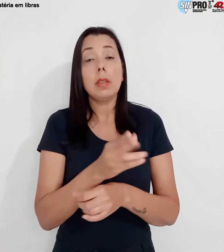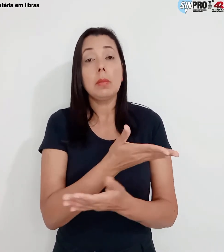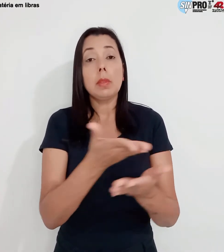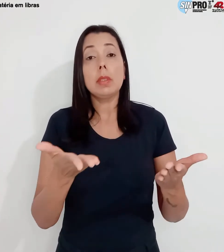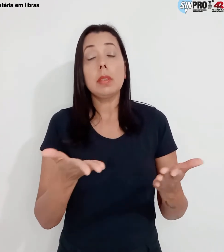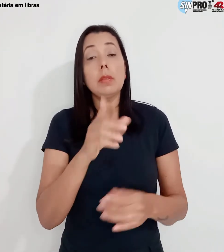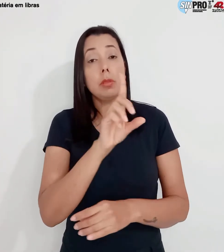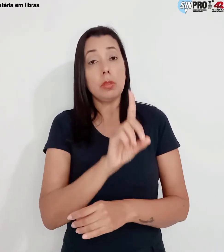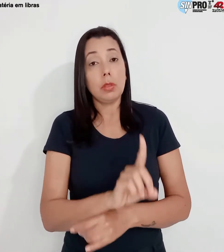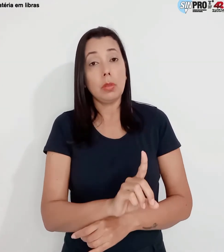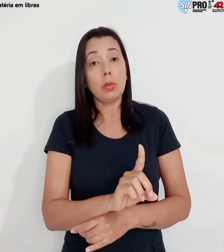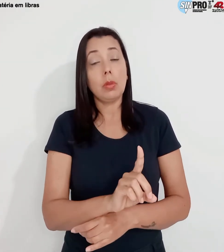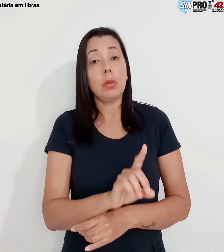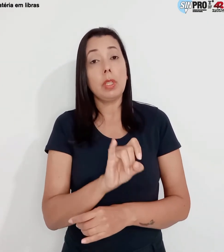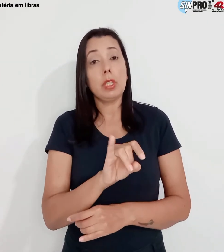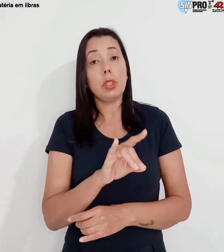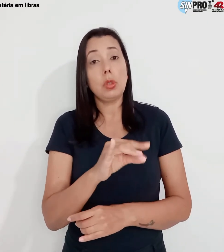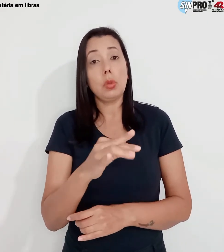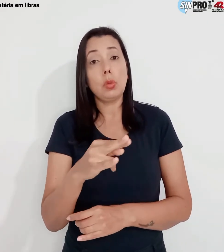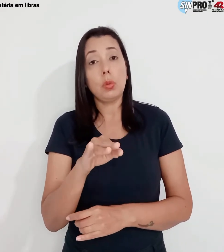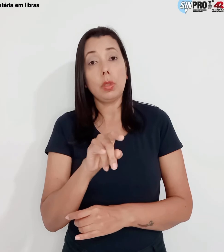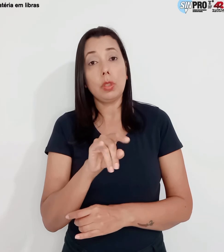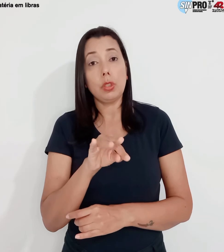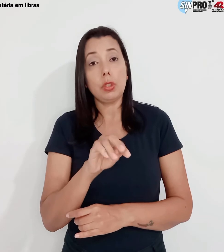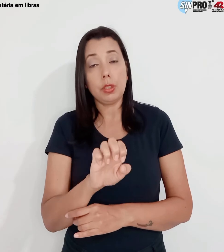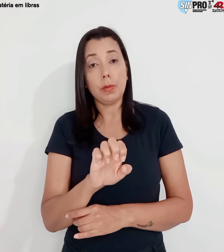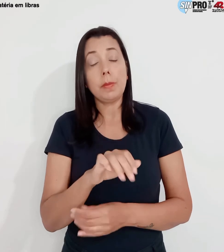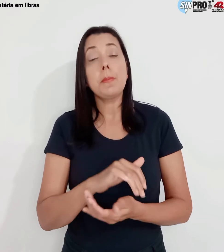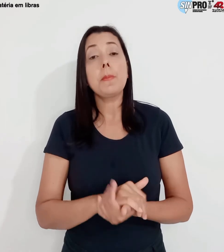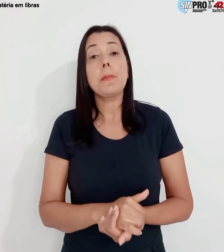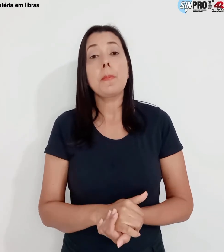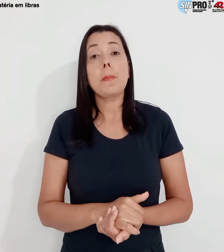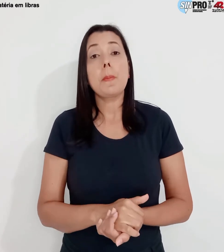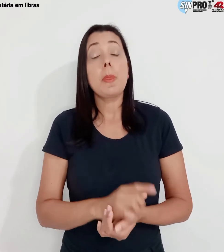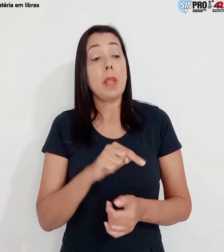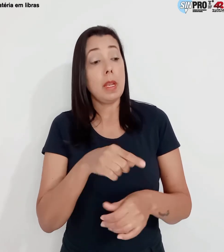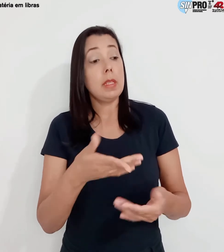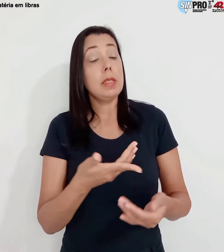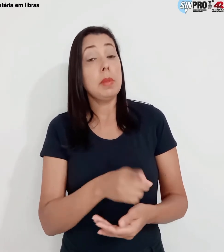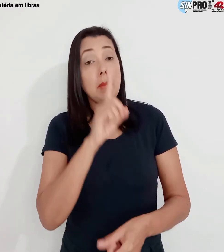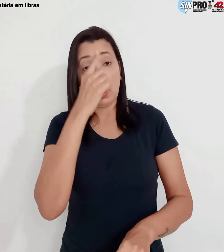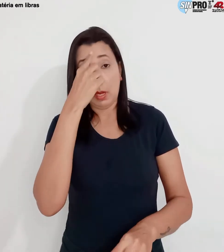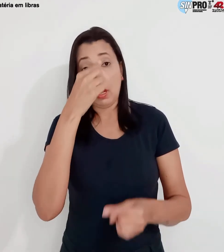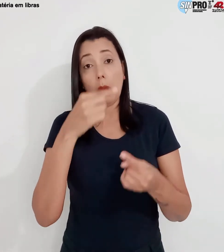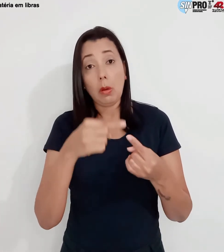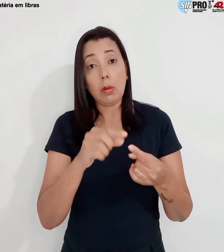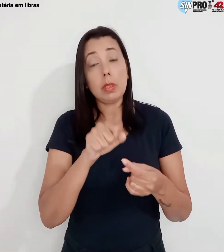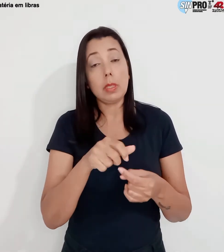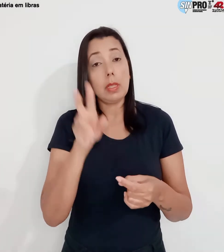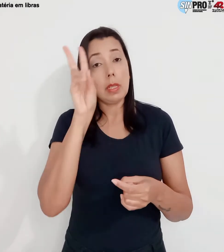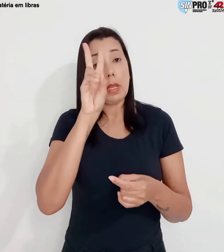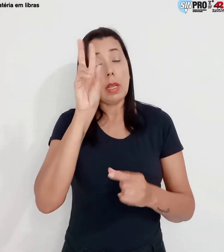representada por seu diretor Stuart Van Dyke. Este primeiro acordo, relativo